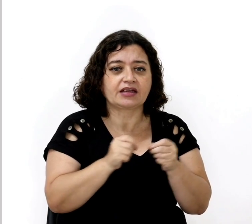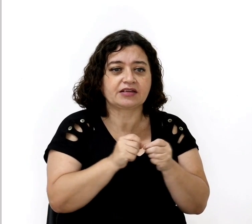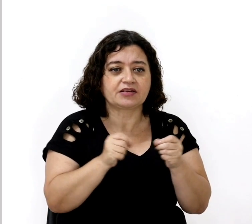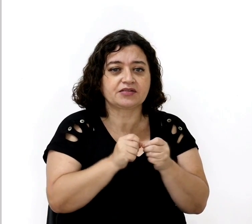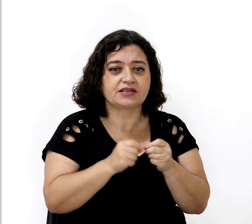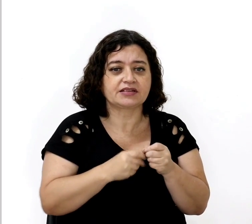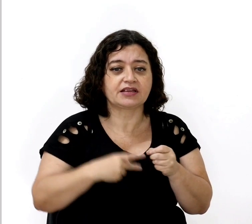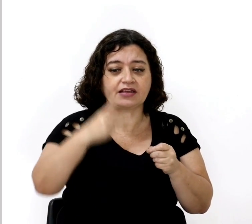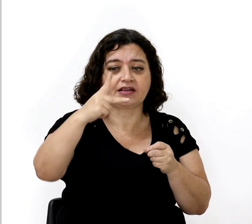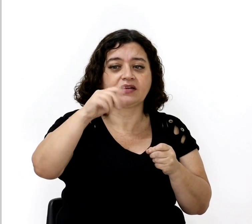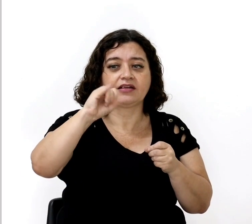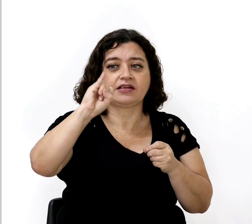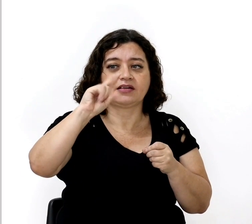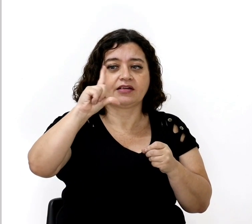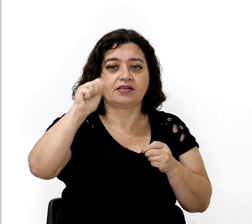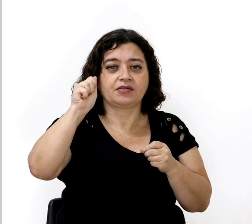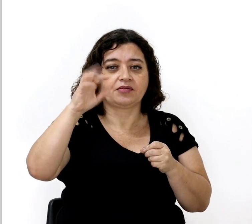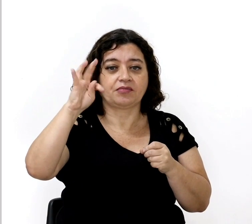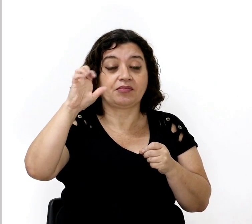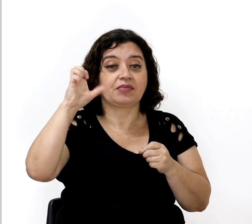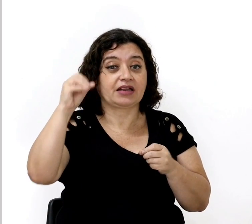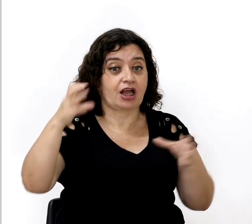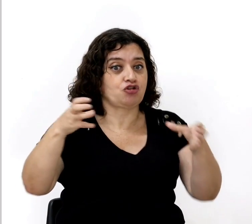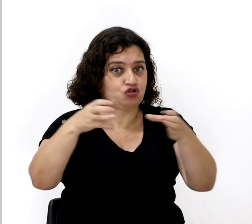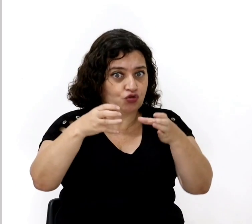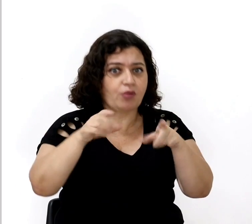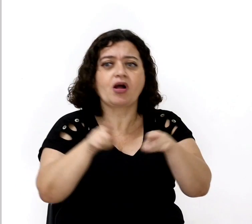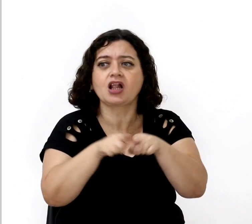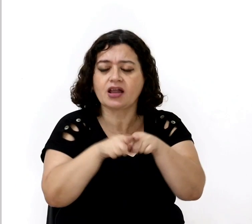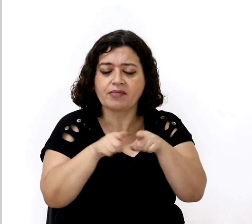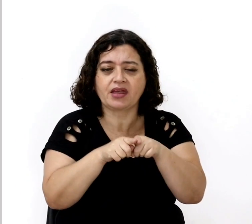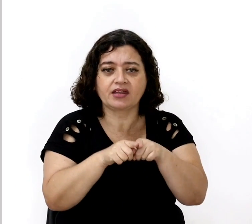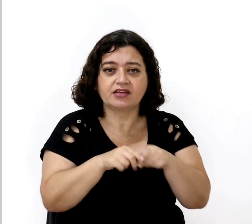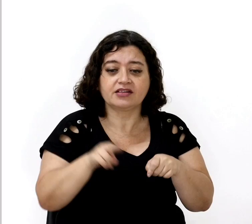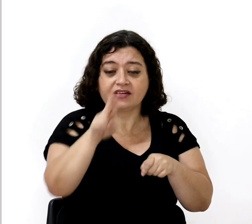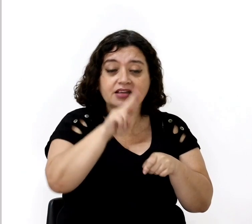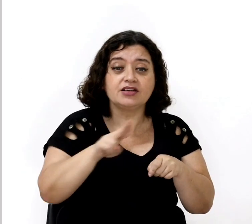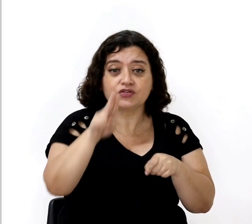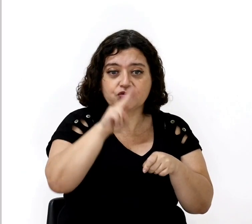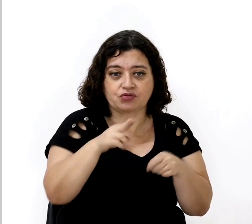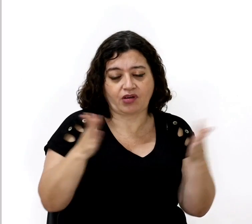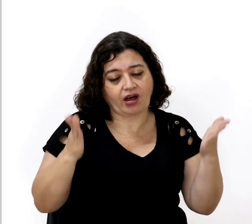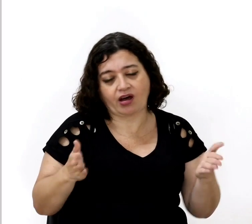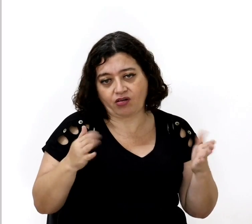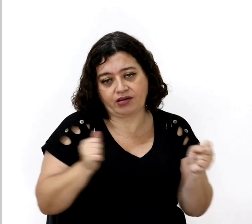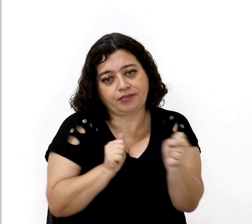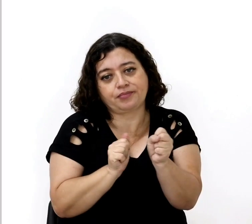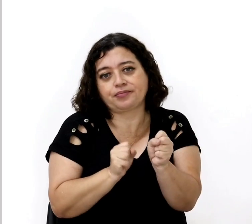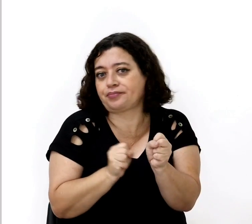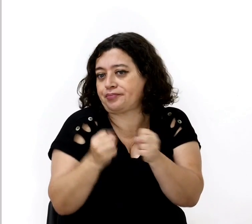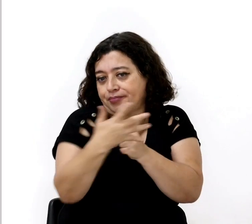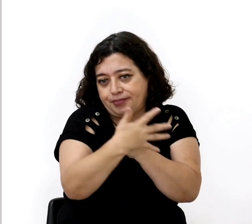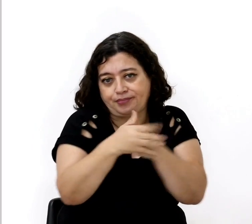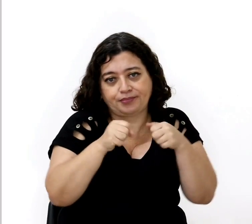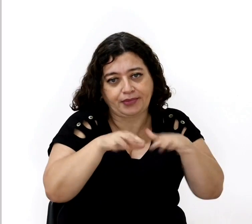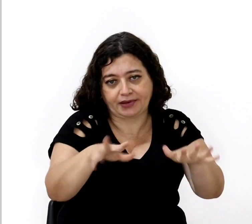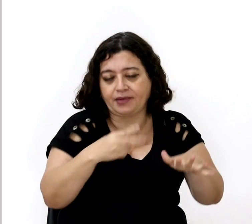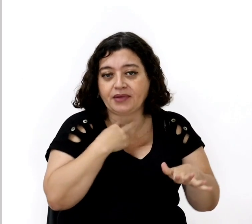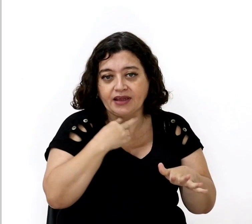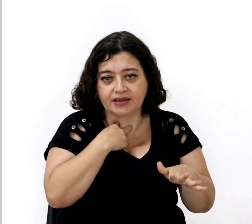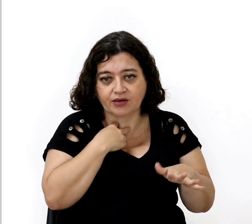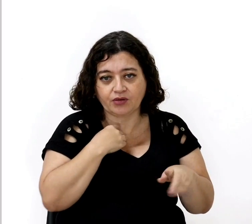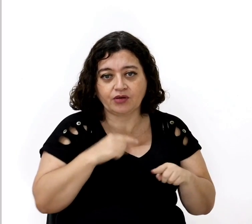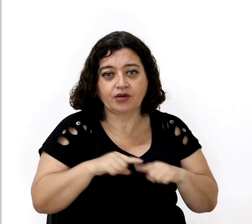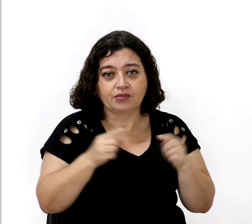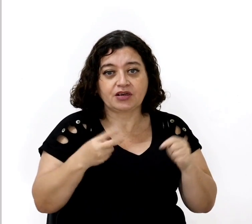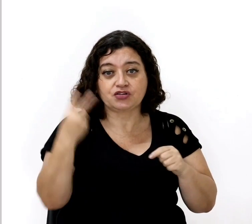exemplo, de pilates. E a gente cedeu esse espaço, e eles usam, né, não estão usando agora por conta da pandemia, mas usam